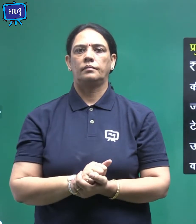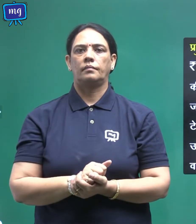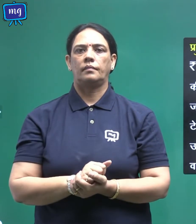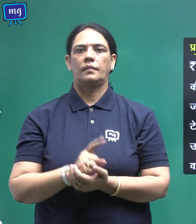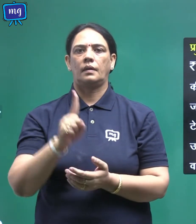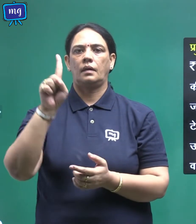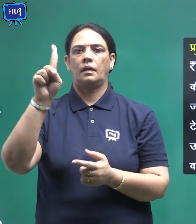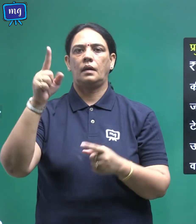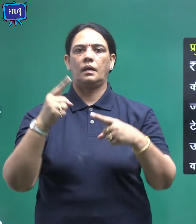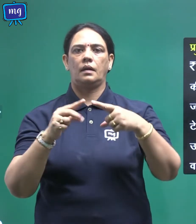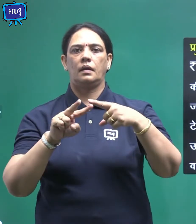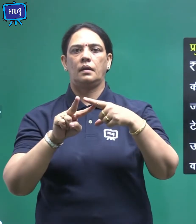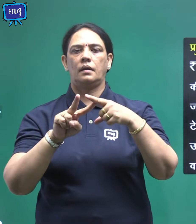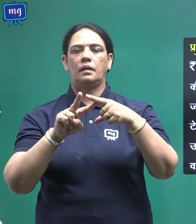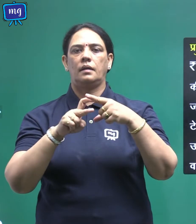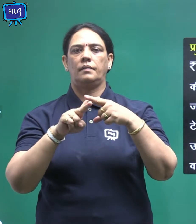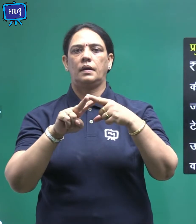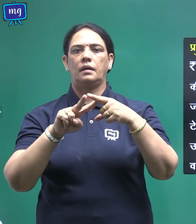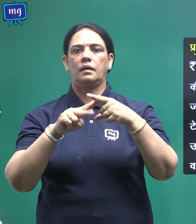एक टेलीविज़न का